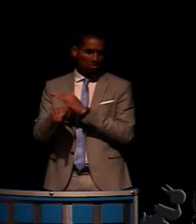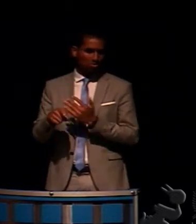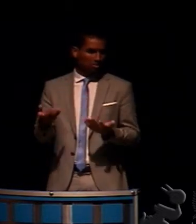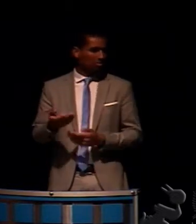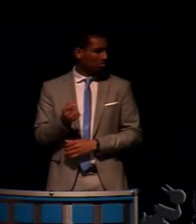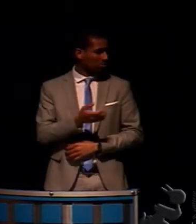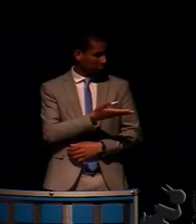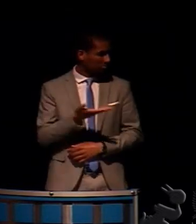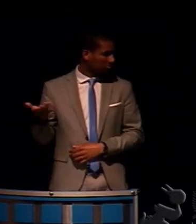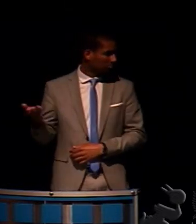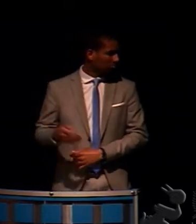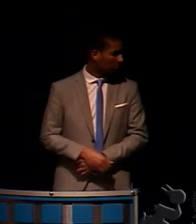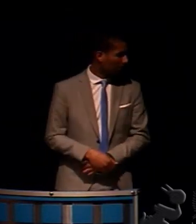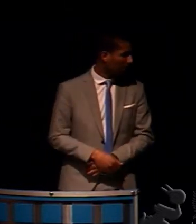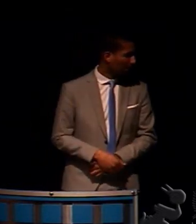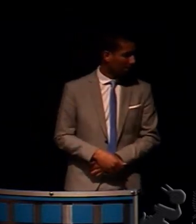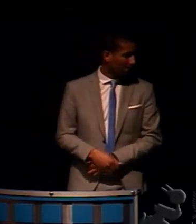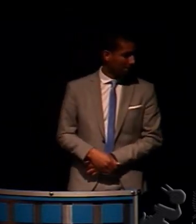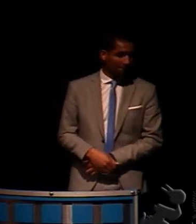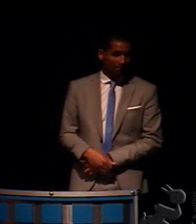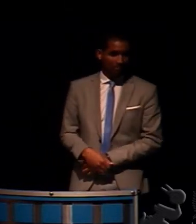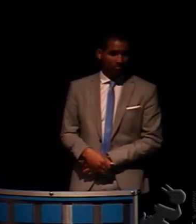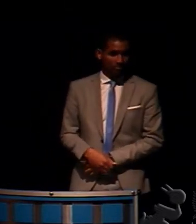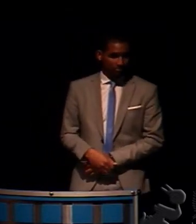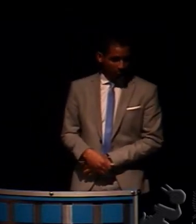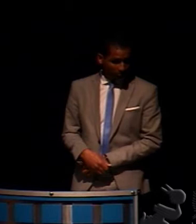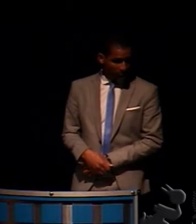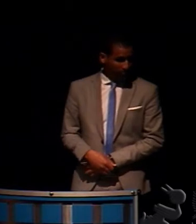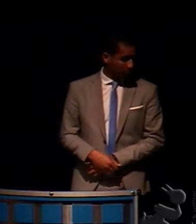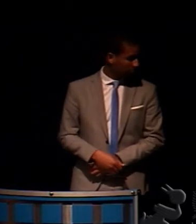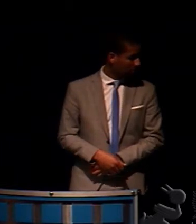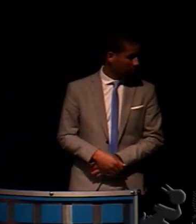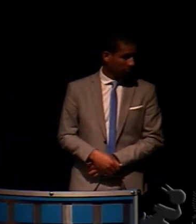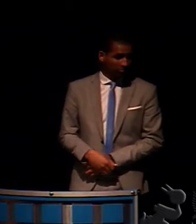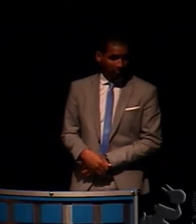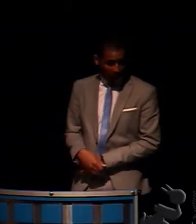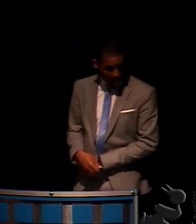Então, convidamos alguém que tem interesse em realizar algum questionamento.